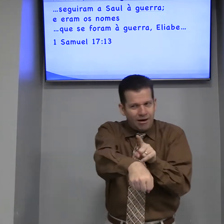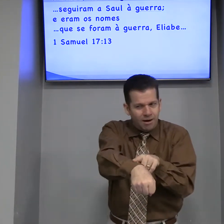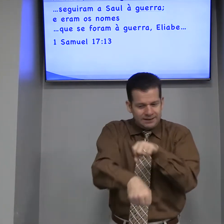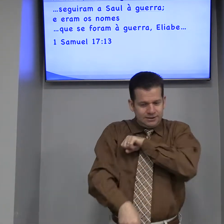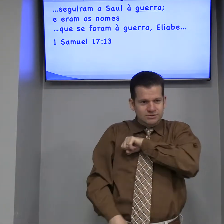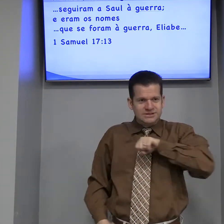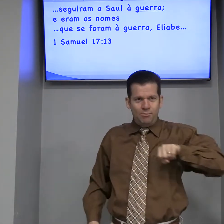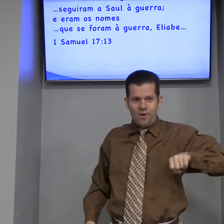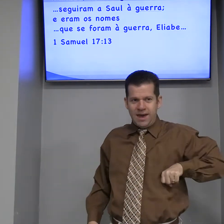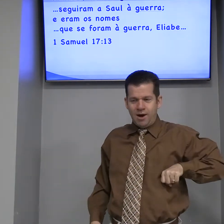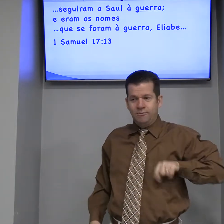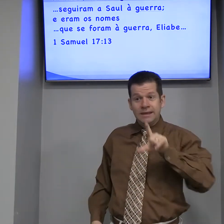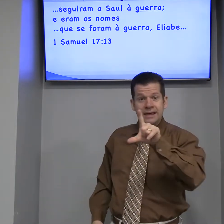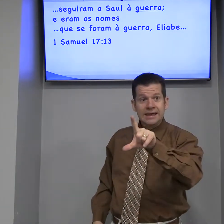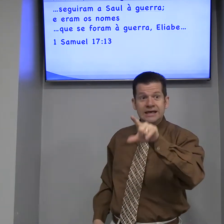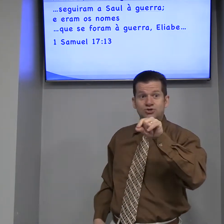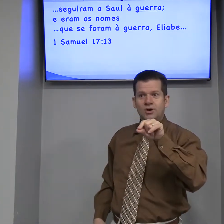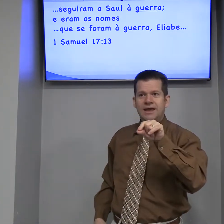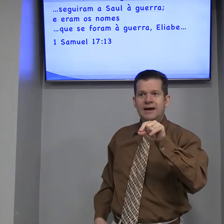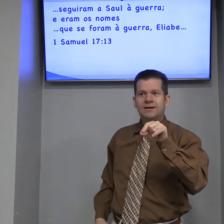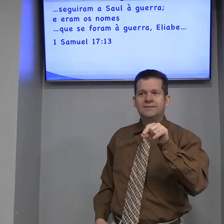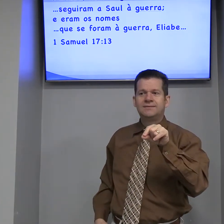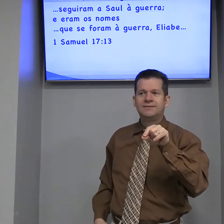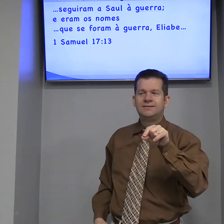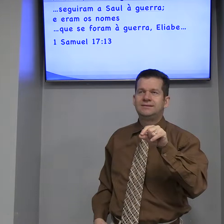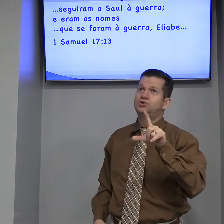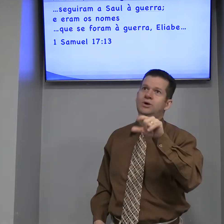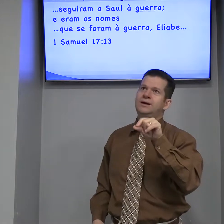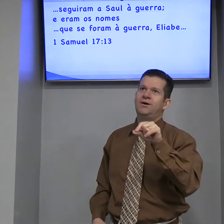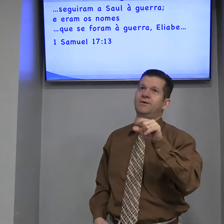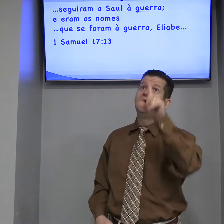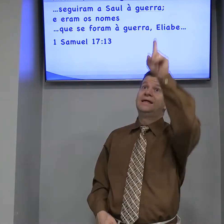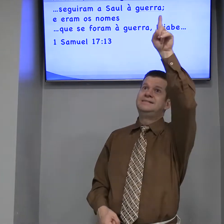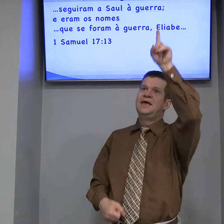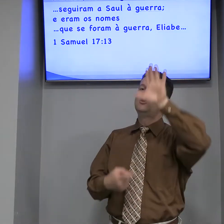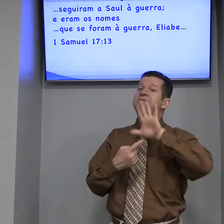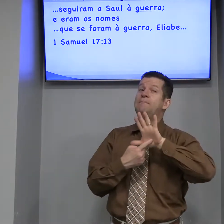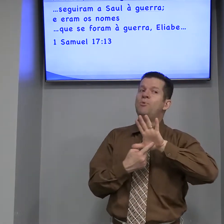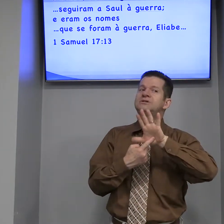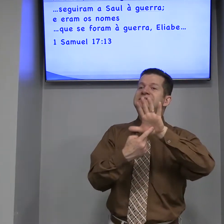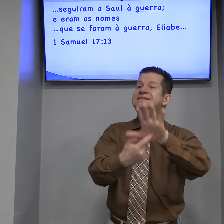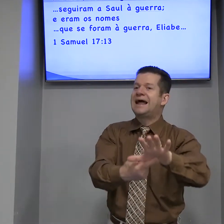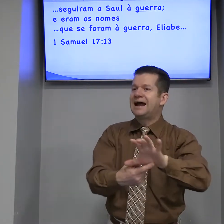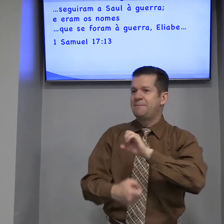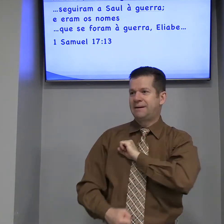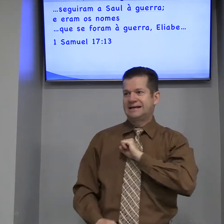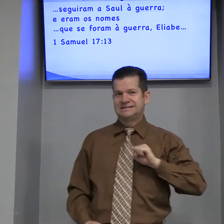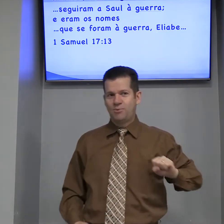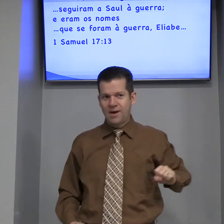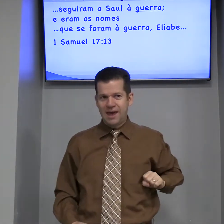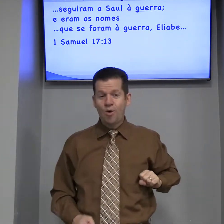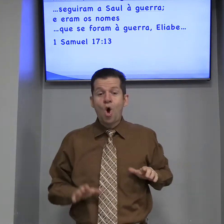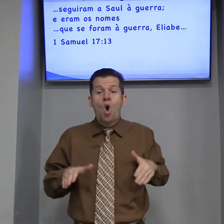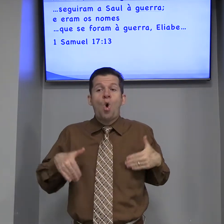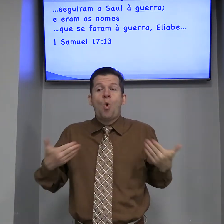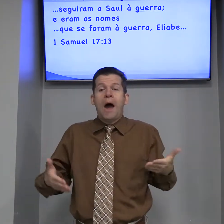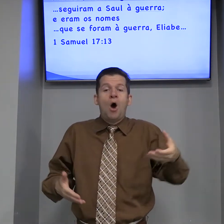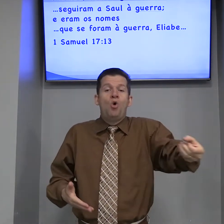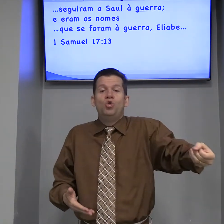hora, então, Samuel escolher. Escolher não. Deus ia mostrar para Samuel qual